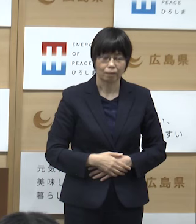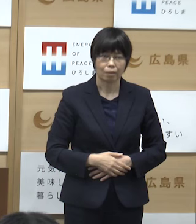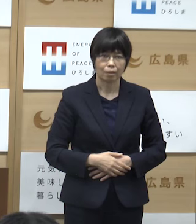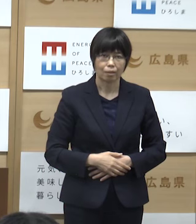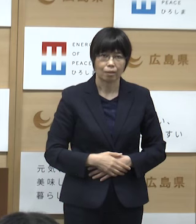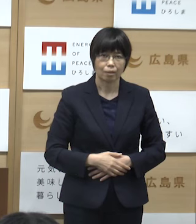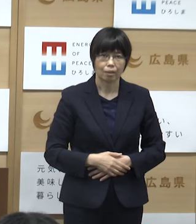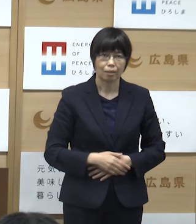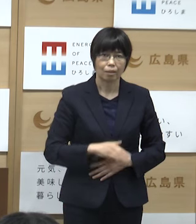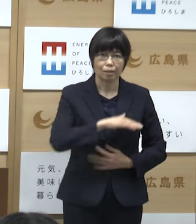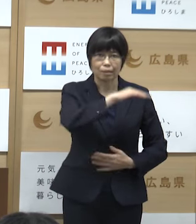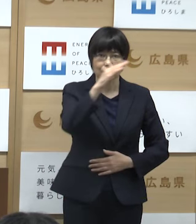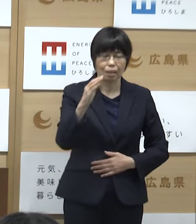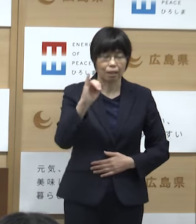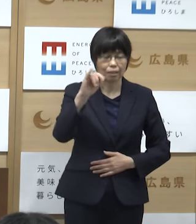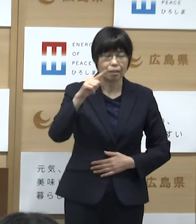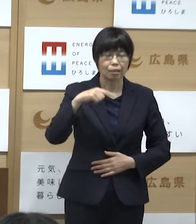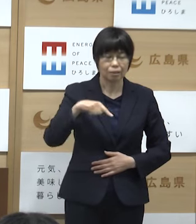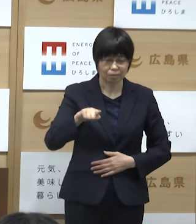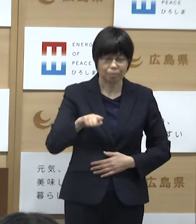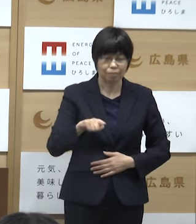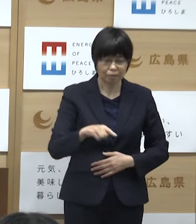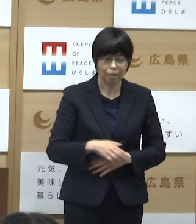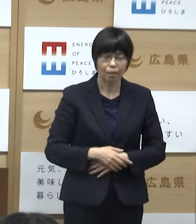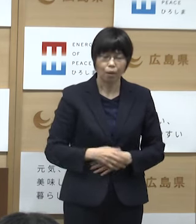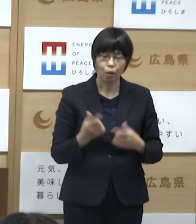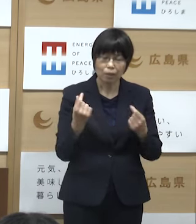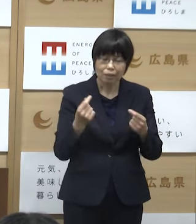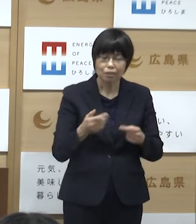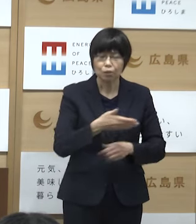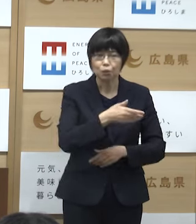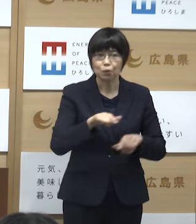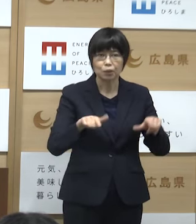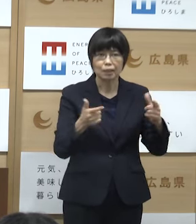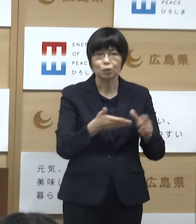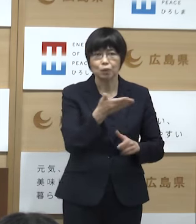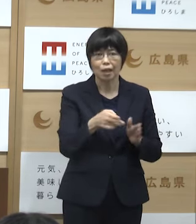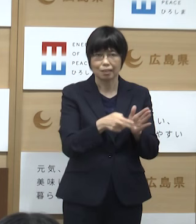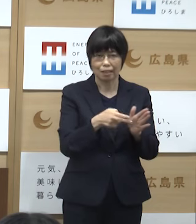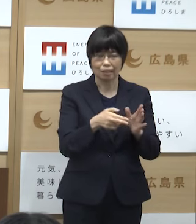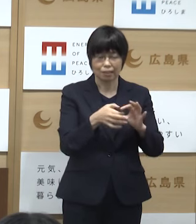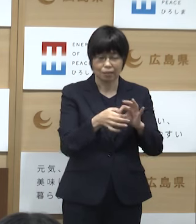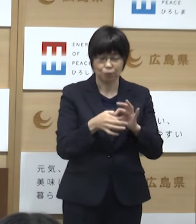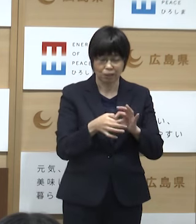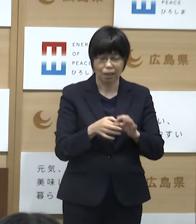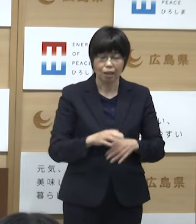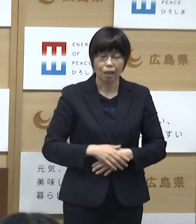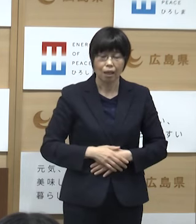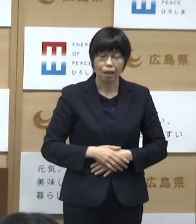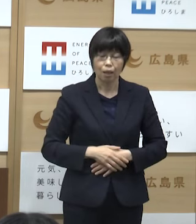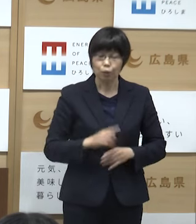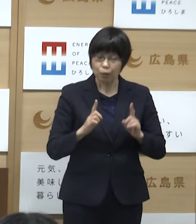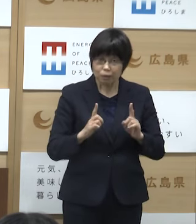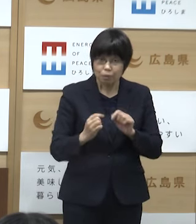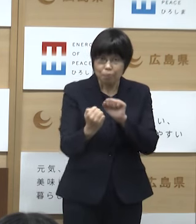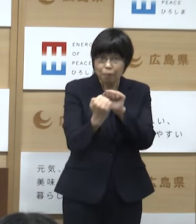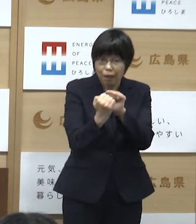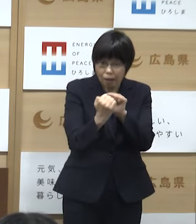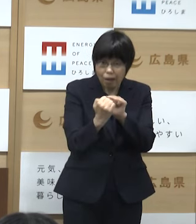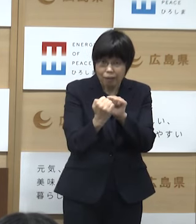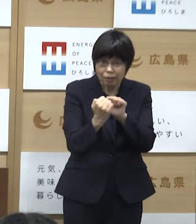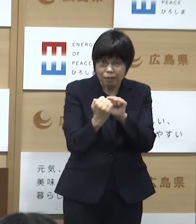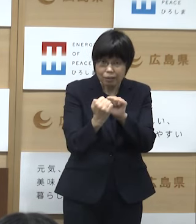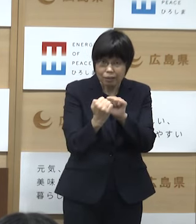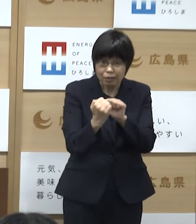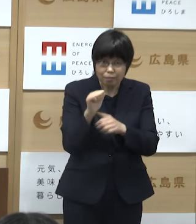すいません、参院中央新報社の西小です。同じく木次線についてお伺いしたいんですけれども、とりあえず面会には応